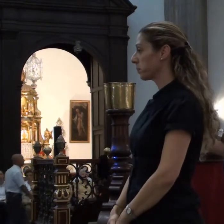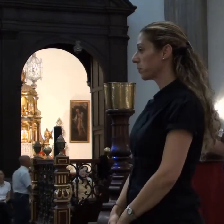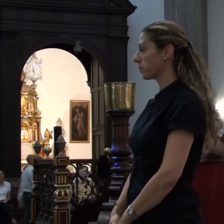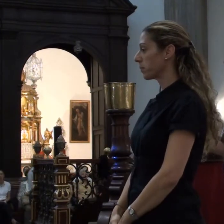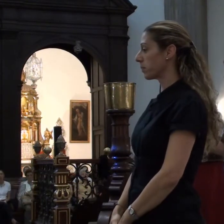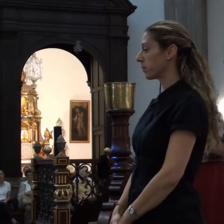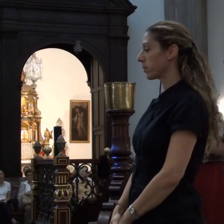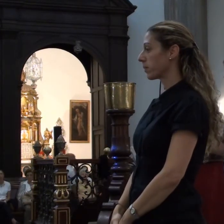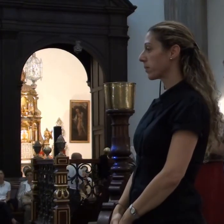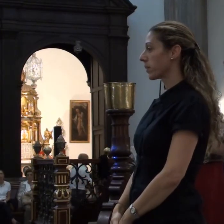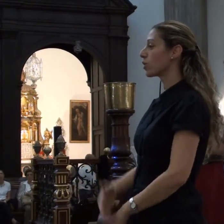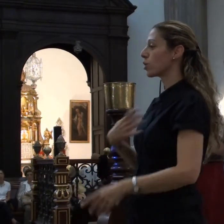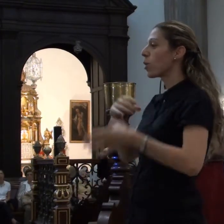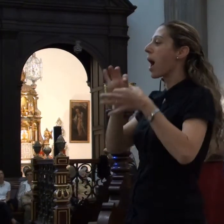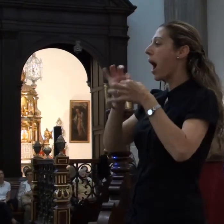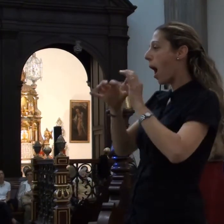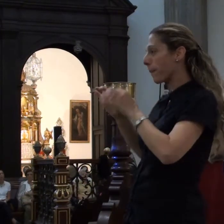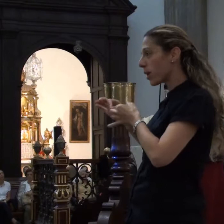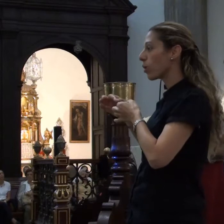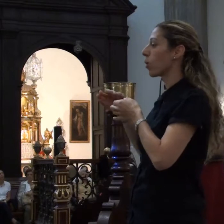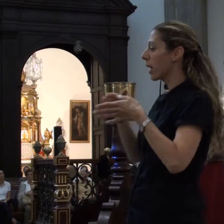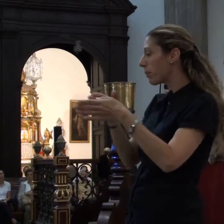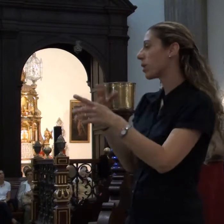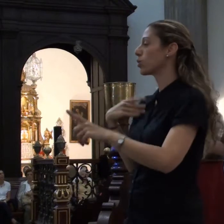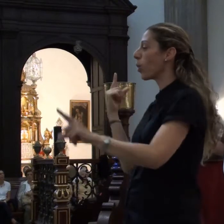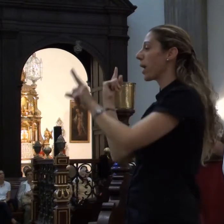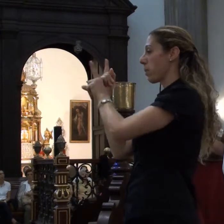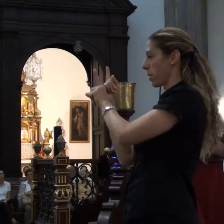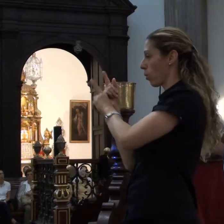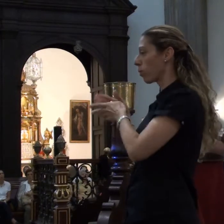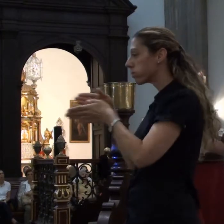hacer amigos de camino no enemigos